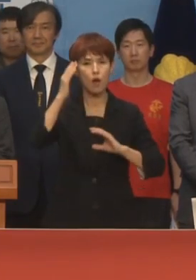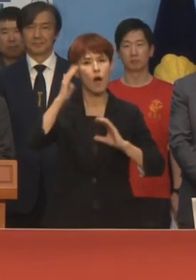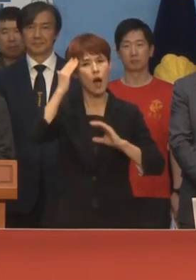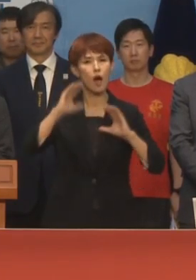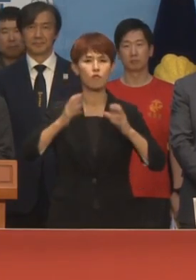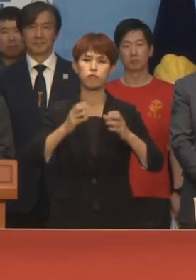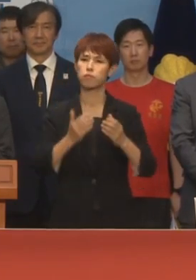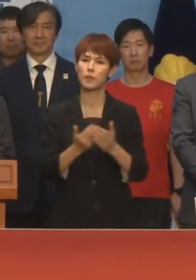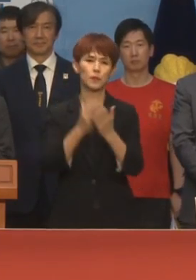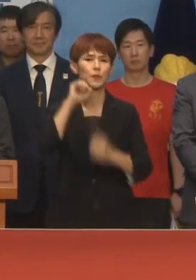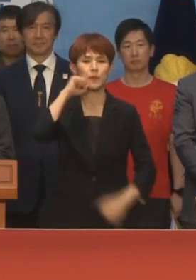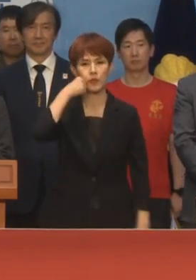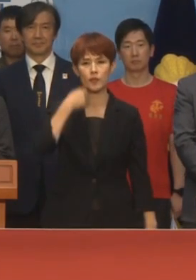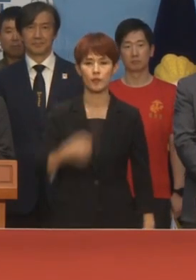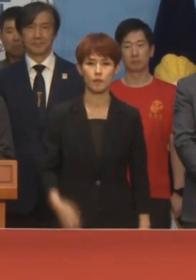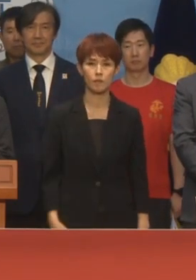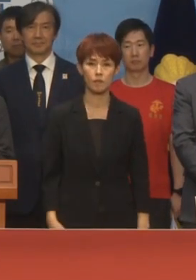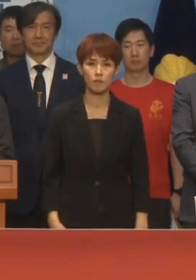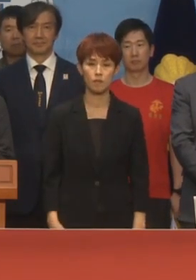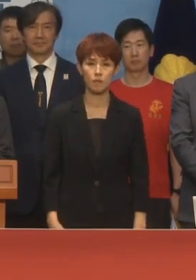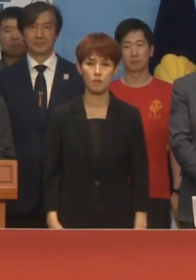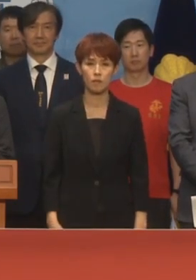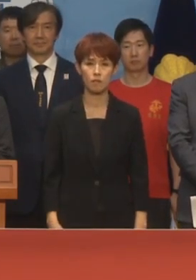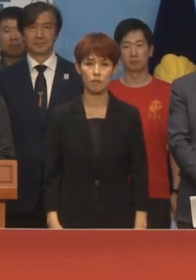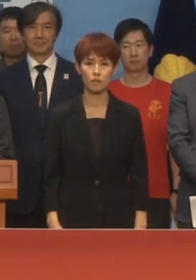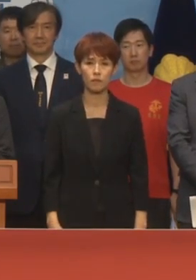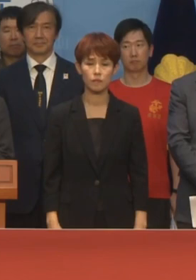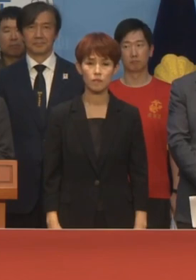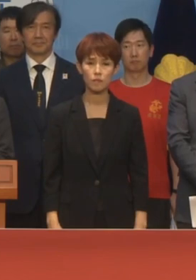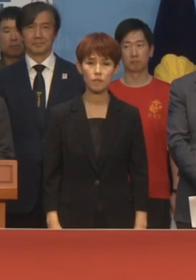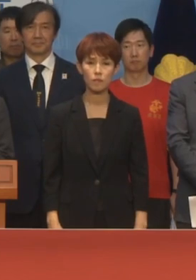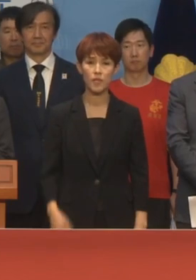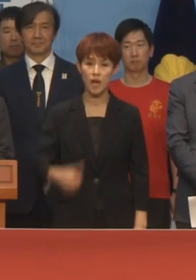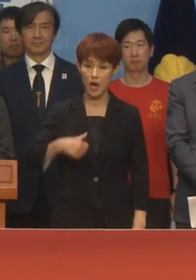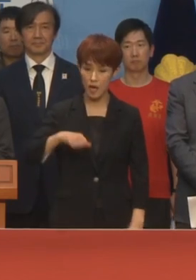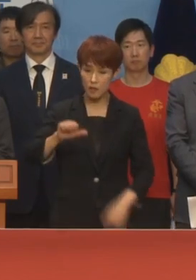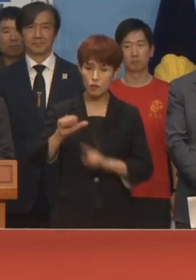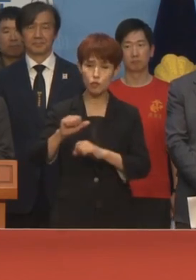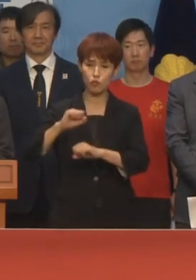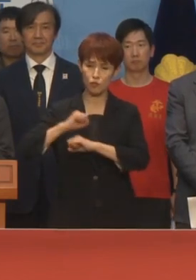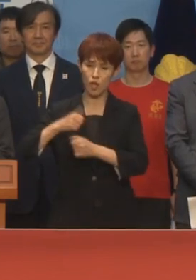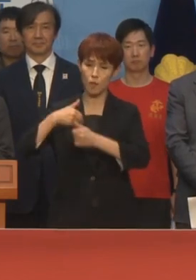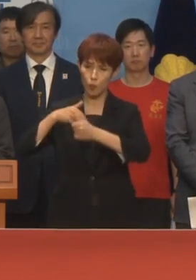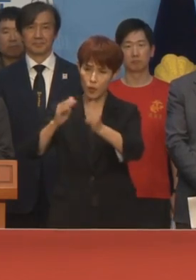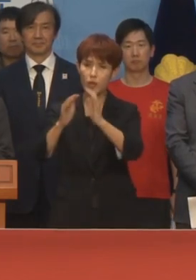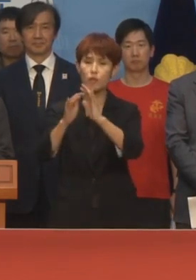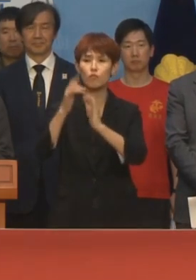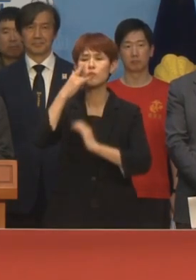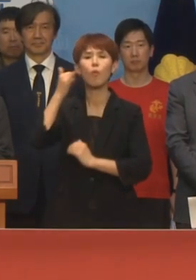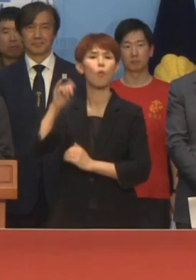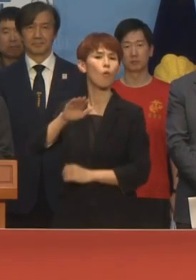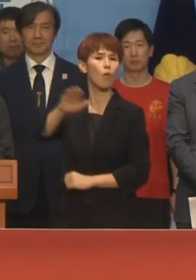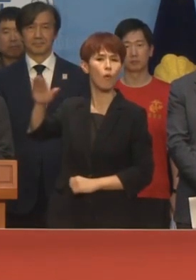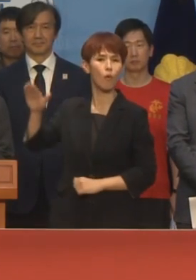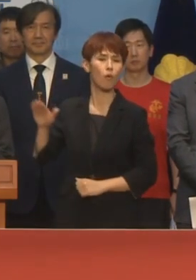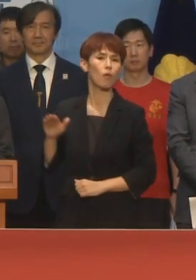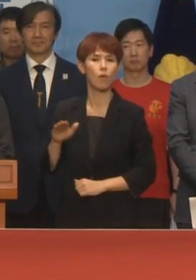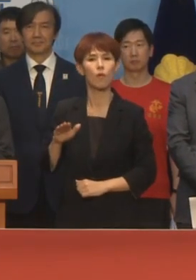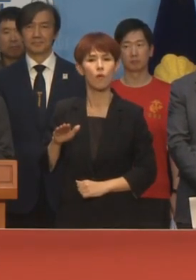특히 아이를 군에 보낸 부모들, 대한민국의 모든